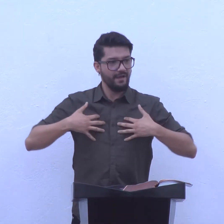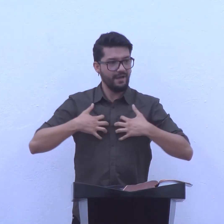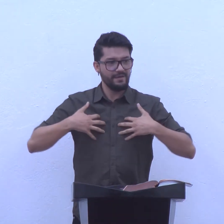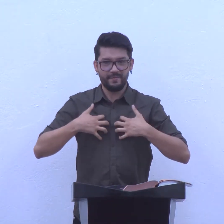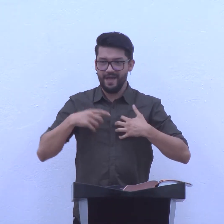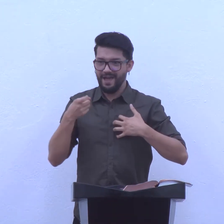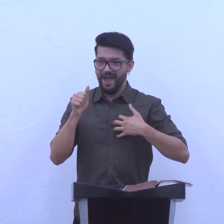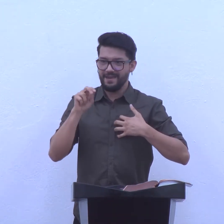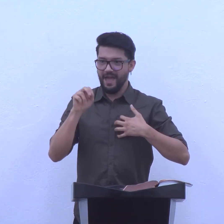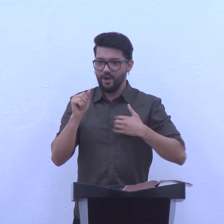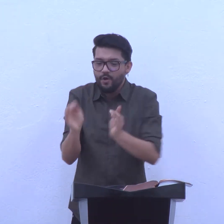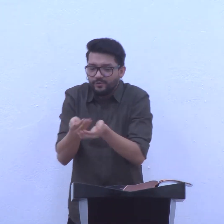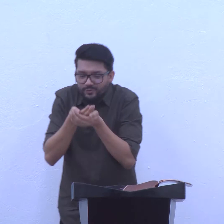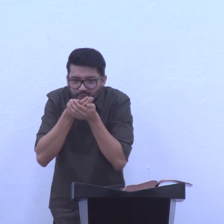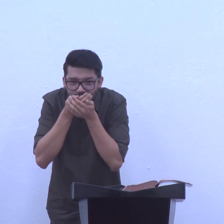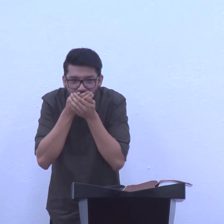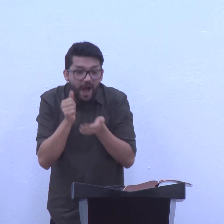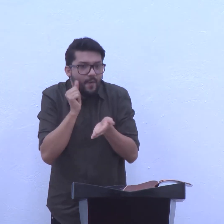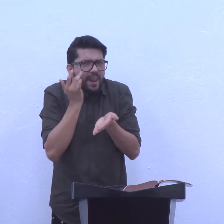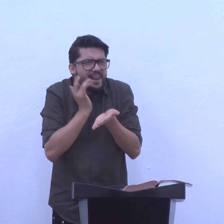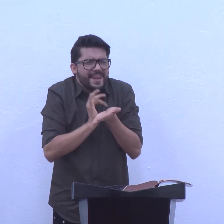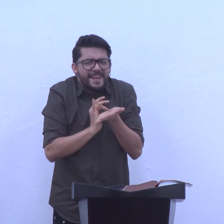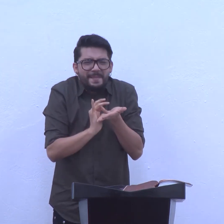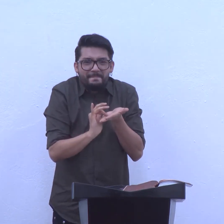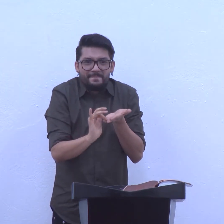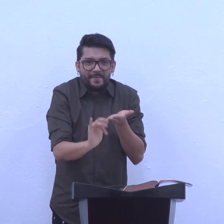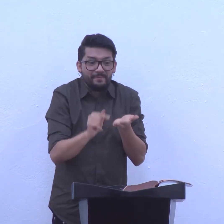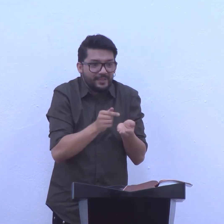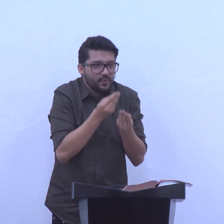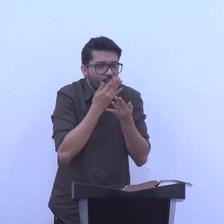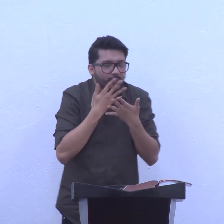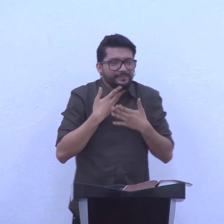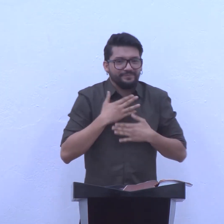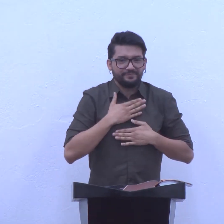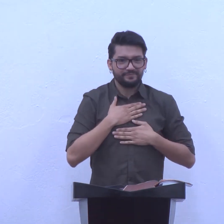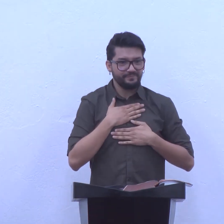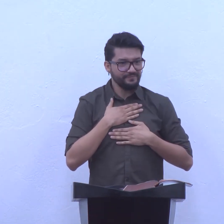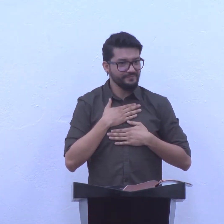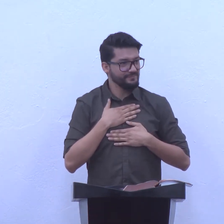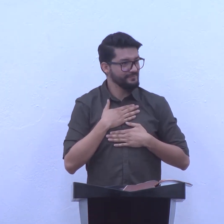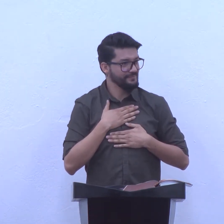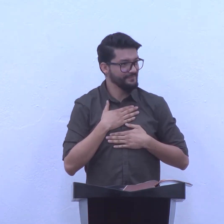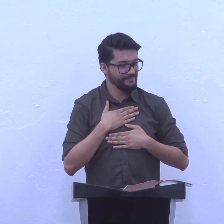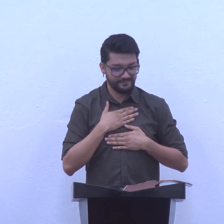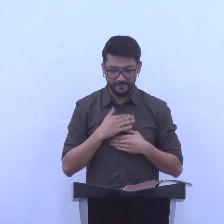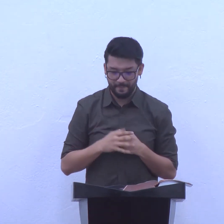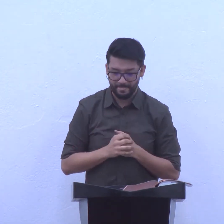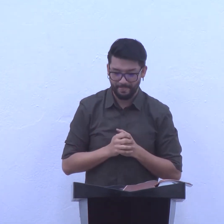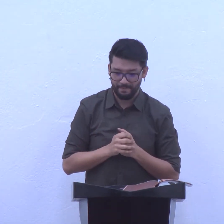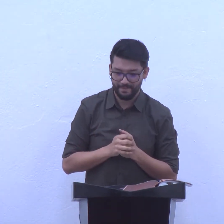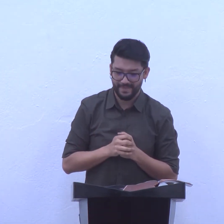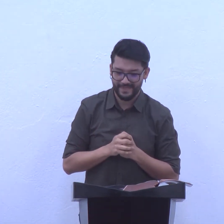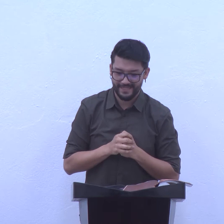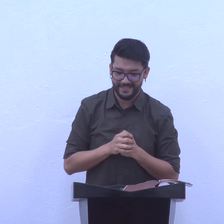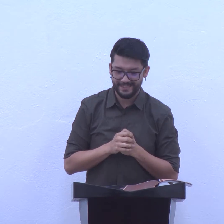que sean saludables para beber. Y no solamente bebió el pueblo de Israel, sino que también bebieron los animales, el